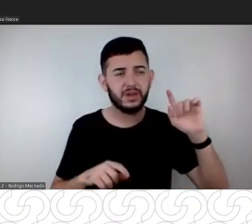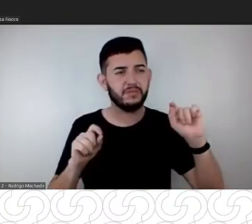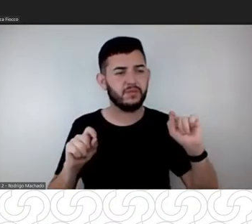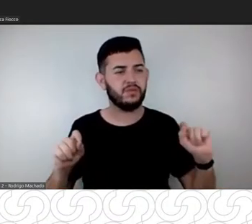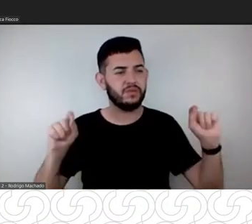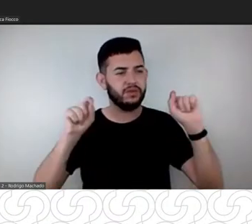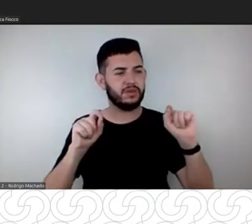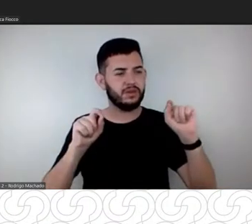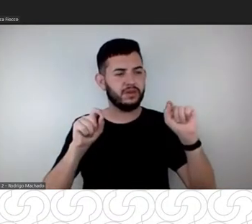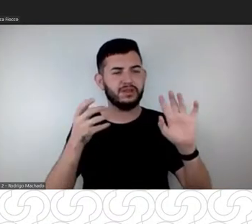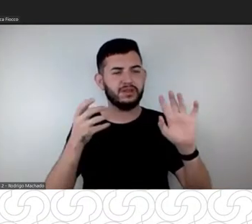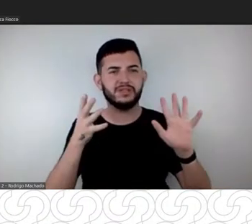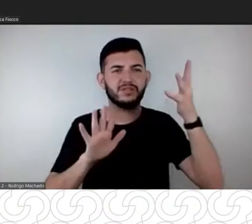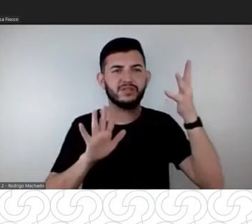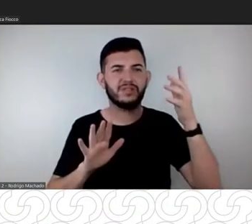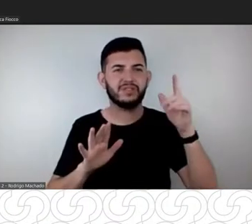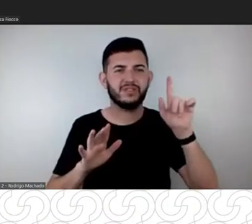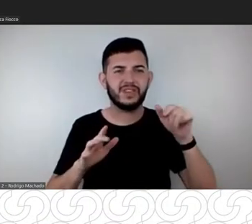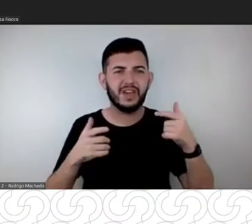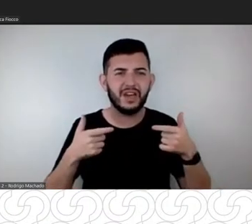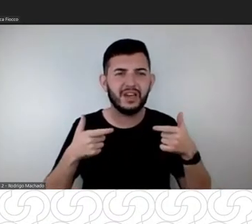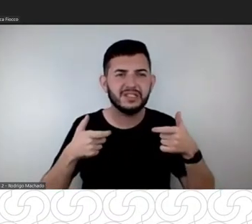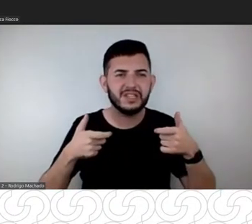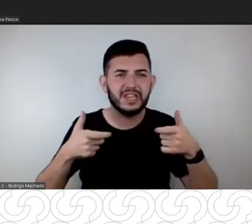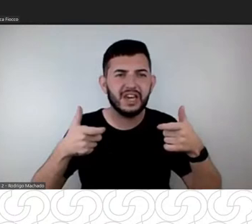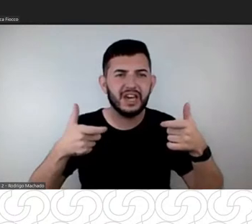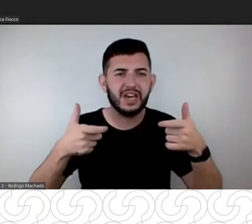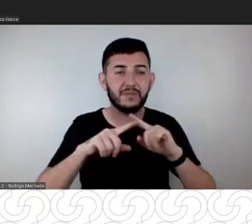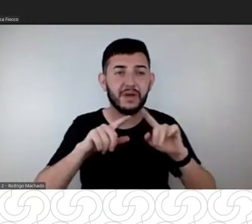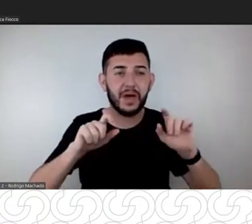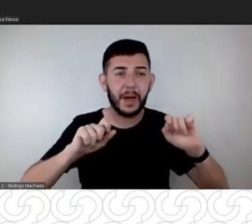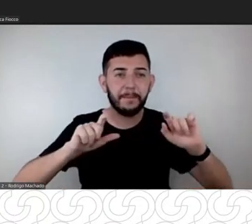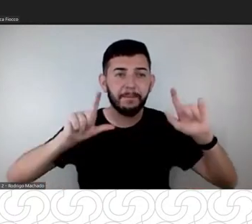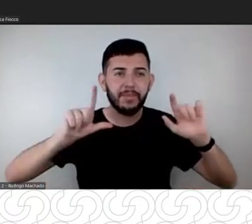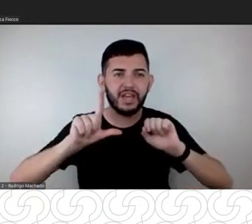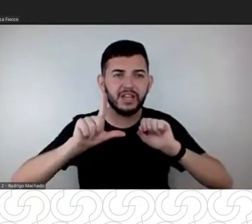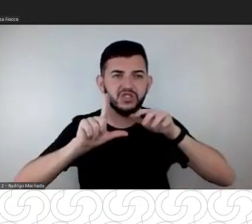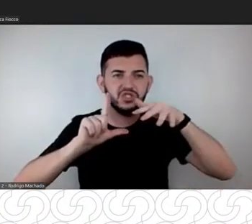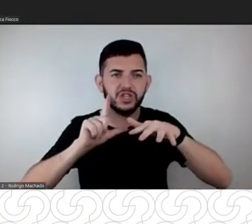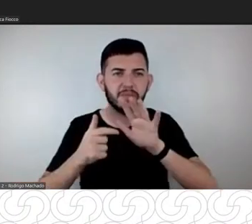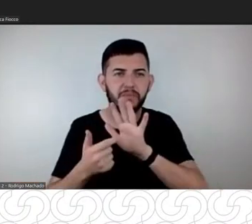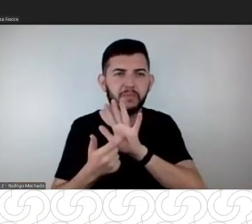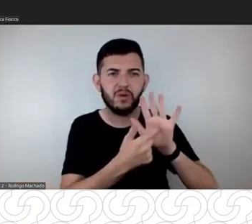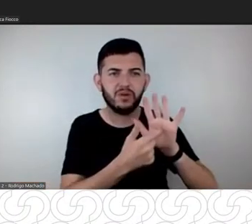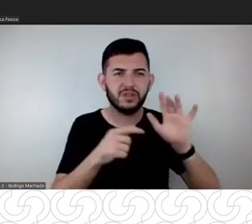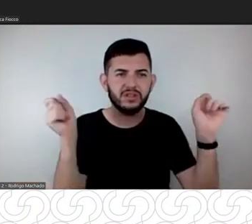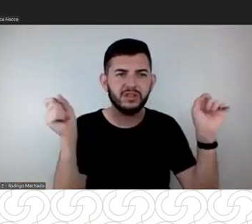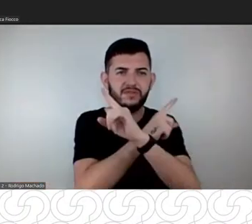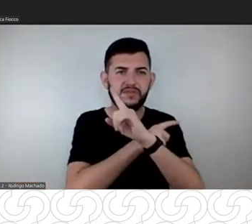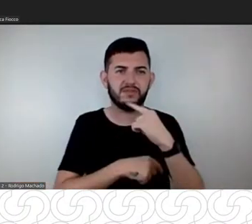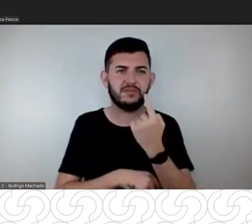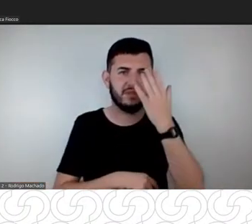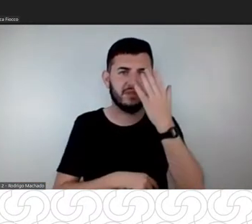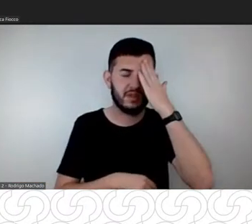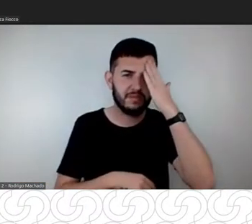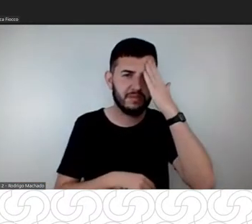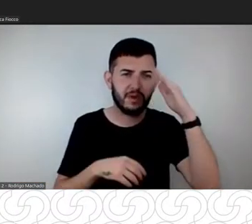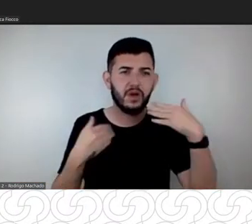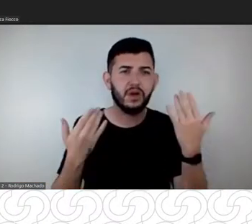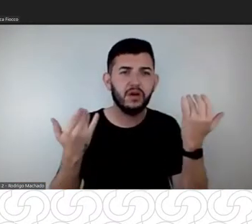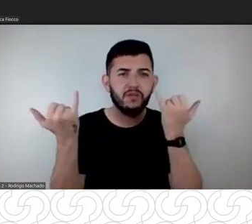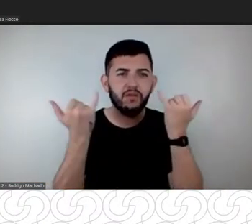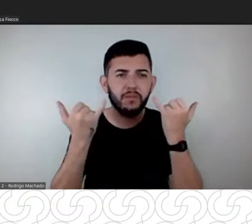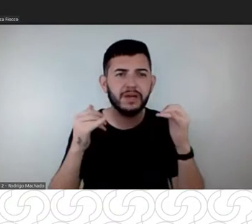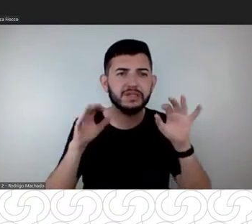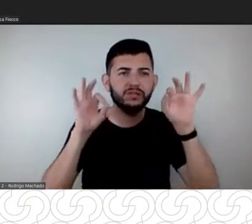guerra midiática que está acontecendo, fica muito difícil distinguir quais informações estão corretas e